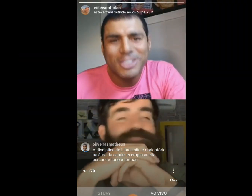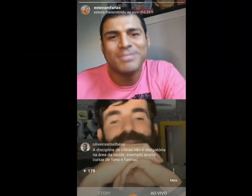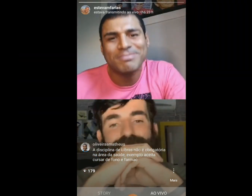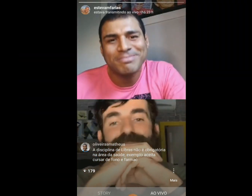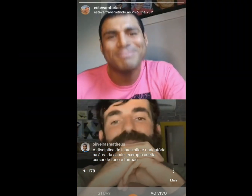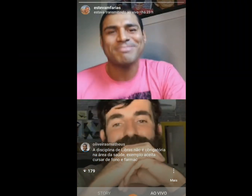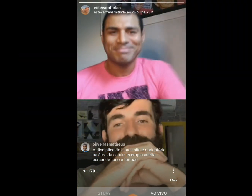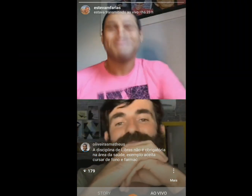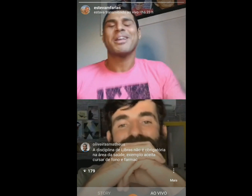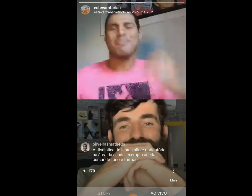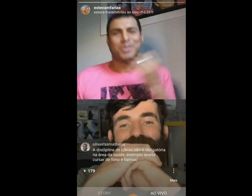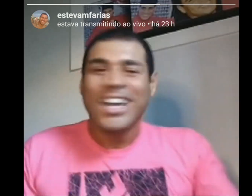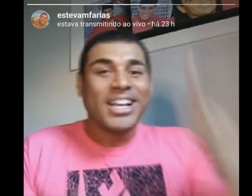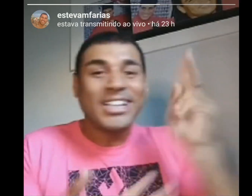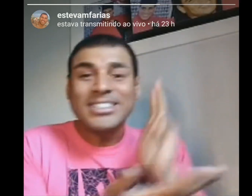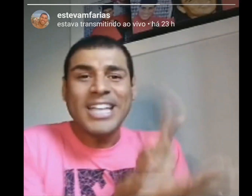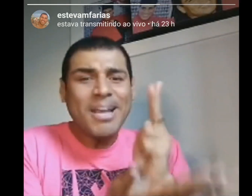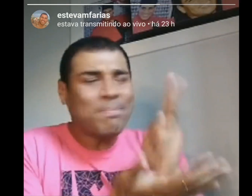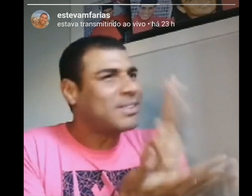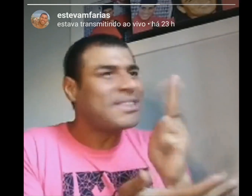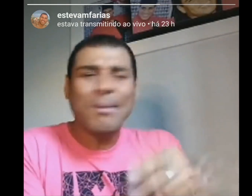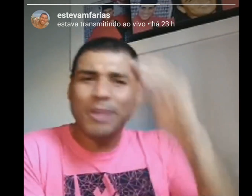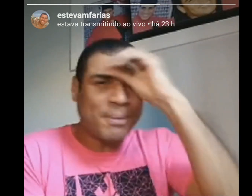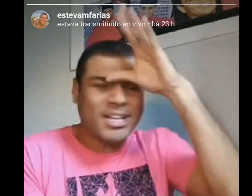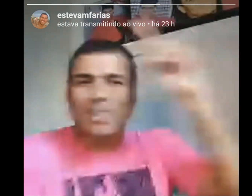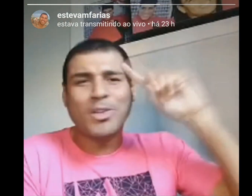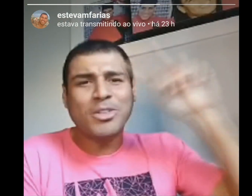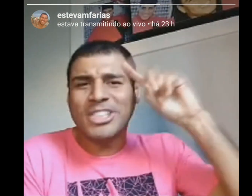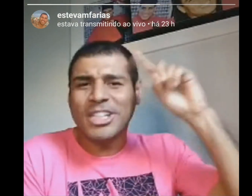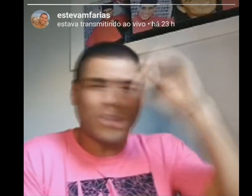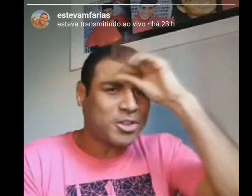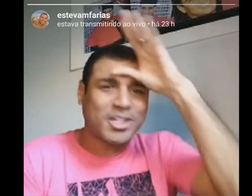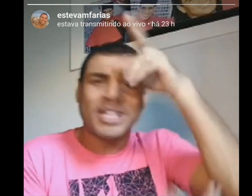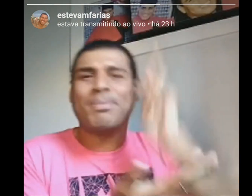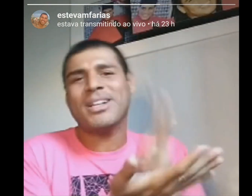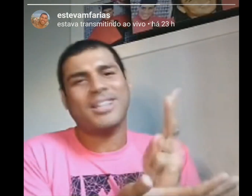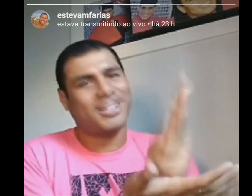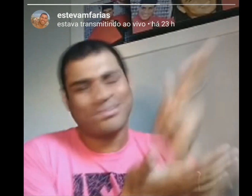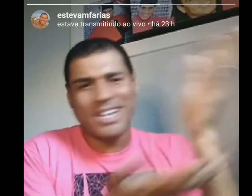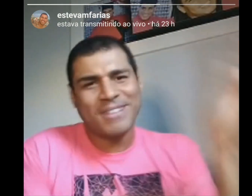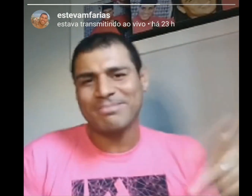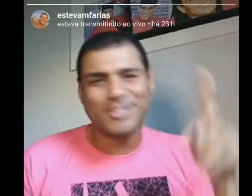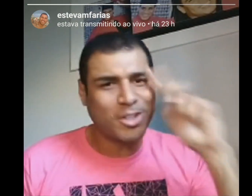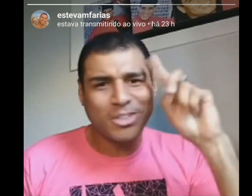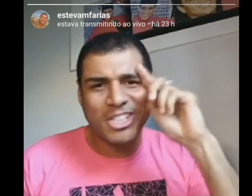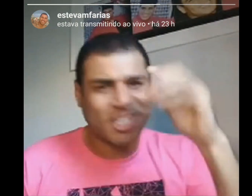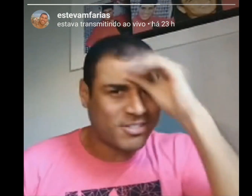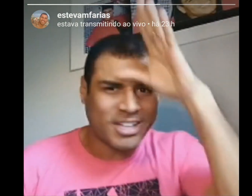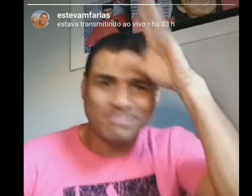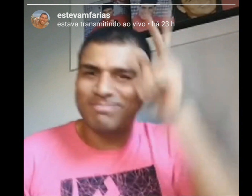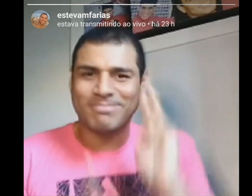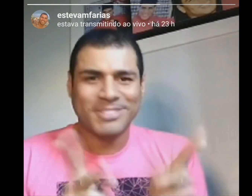naturalmente. Muito bom. Sempre aprendendo. Todo dia eu estou tentando aprender, né? Todo dia isso vai